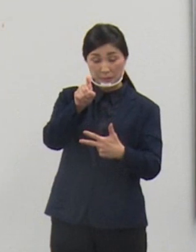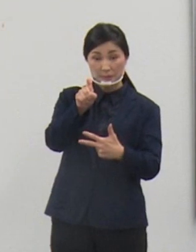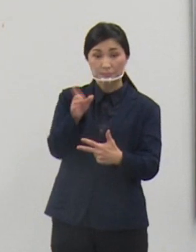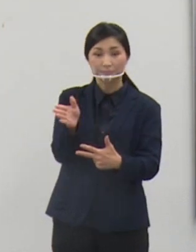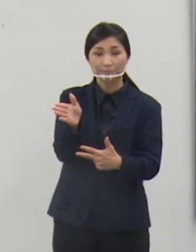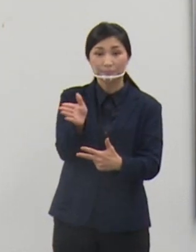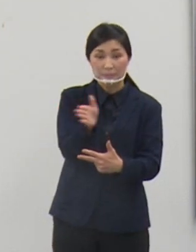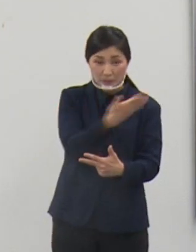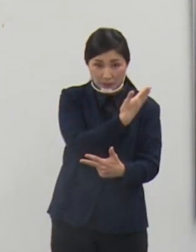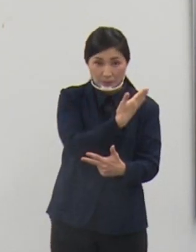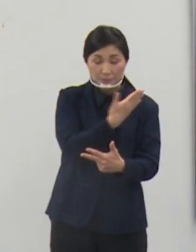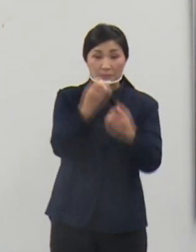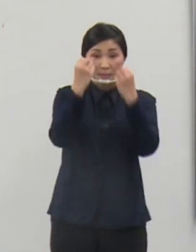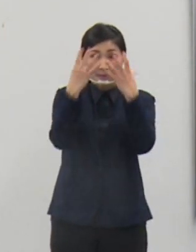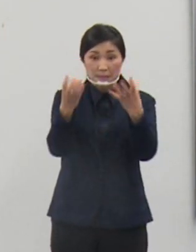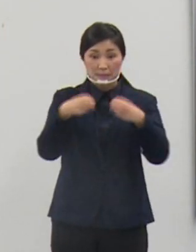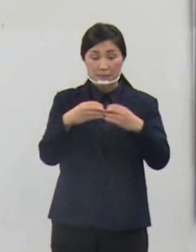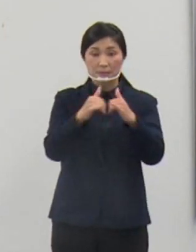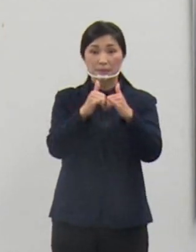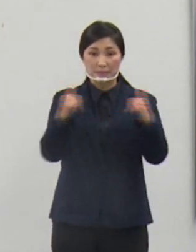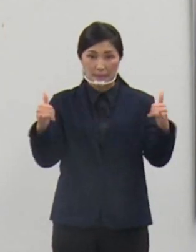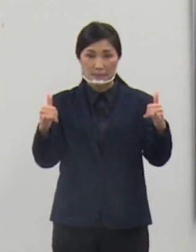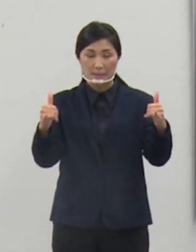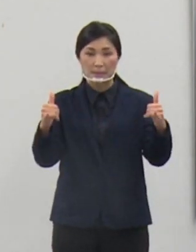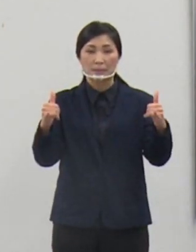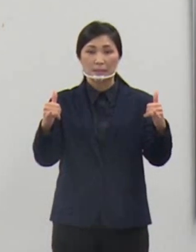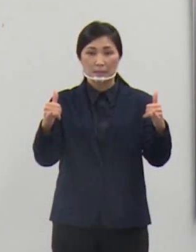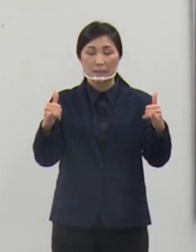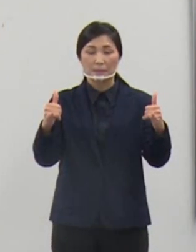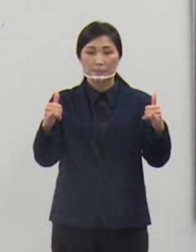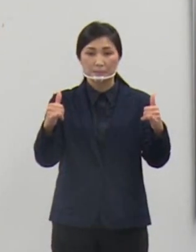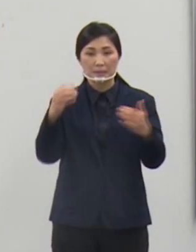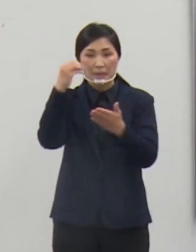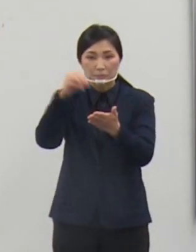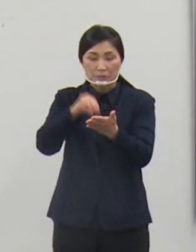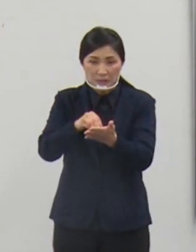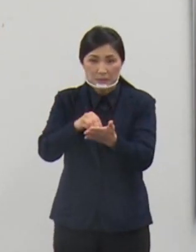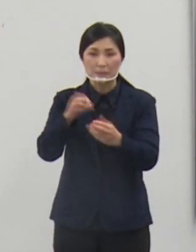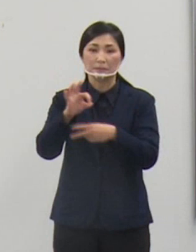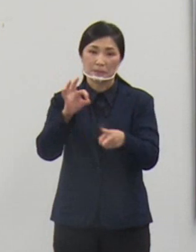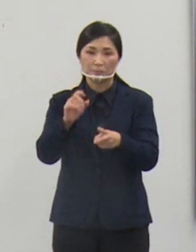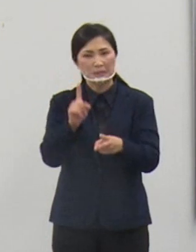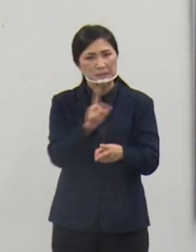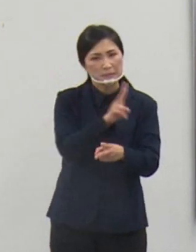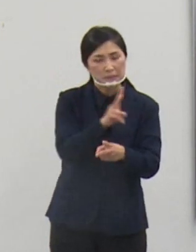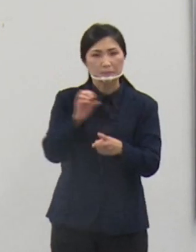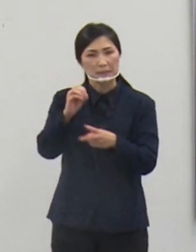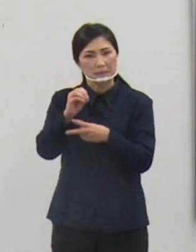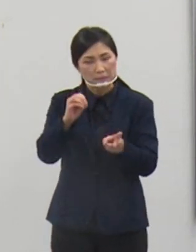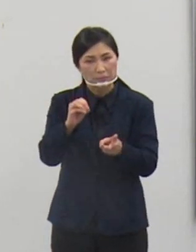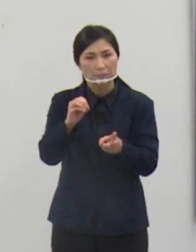降、新規感染者がほとんど確認をされなくなりまして、